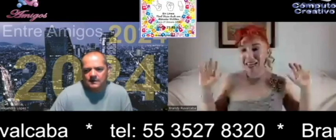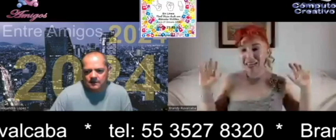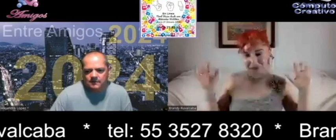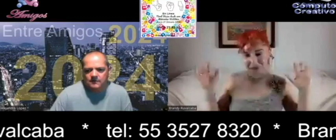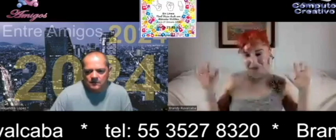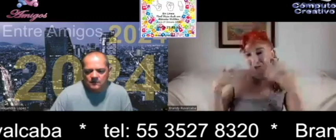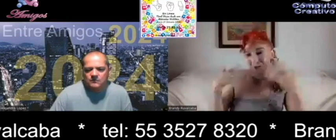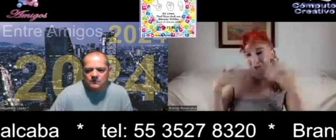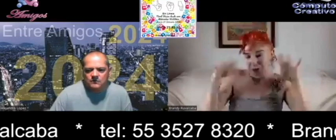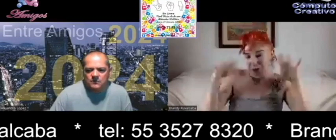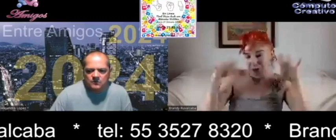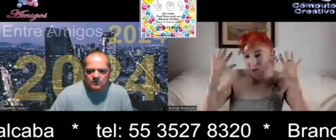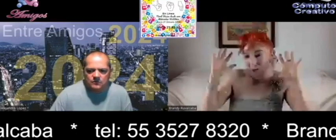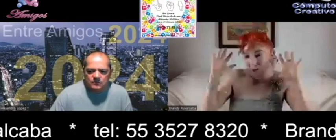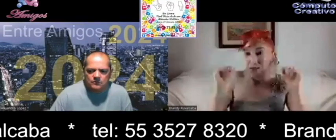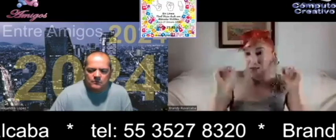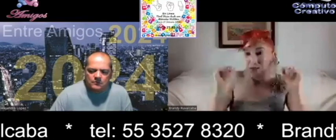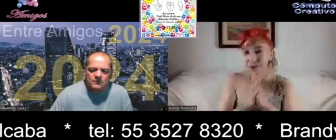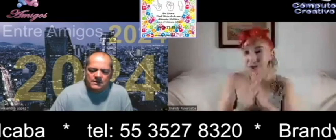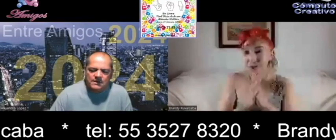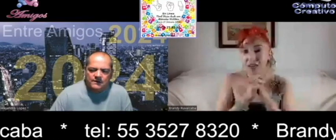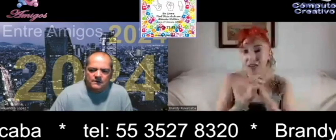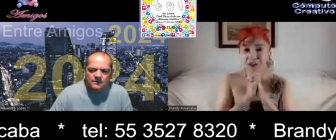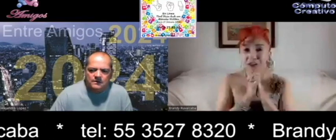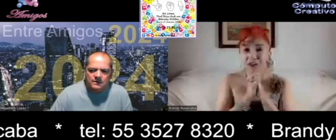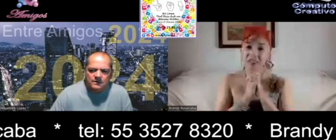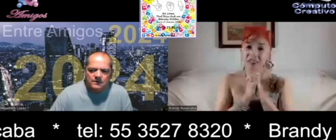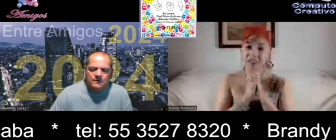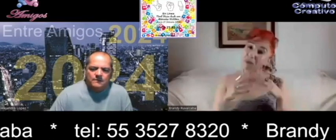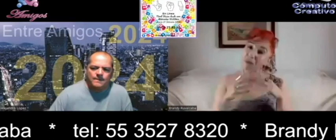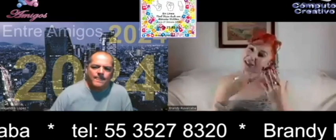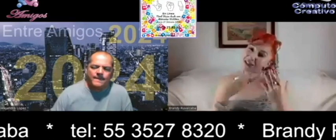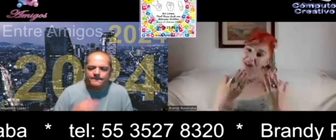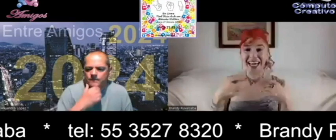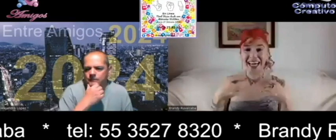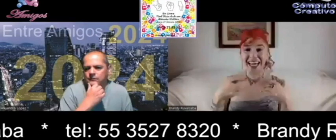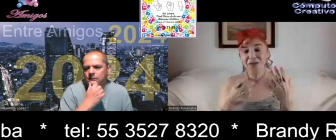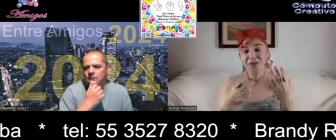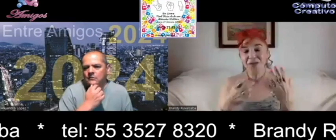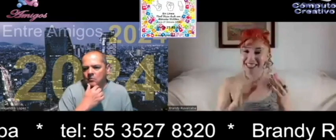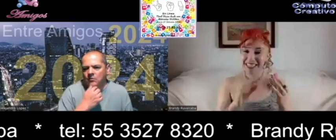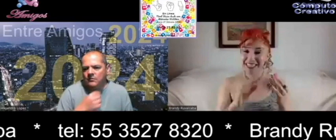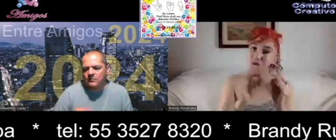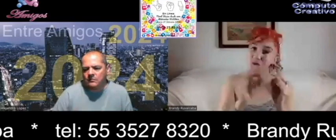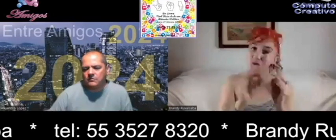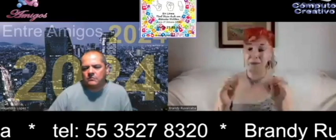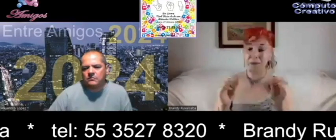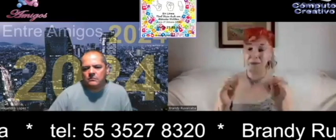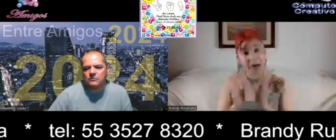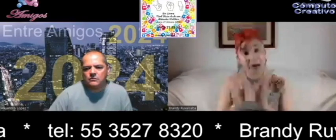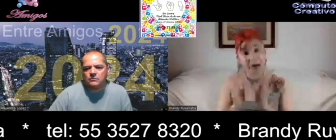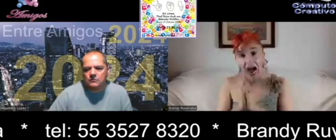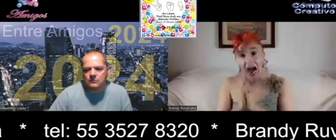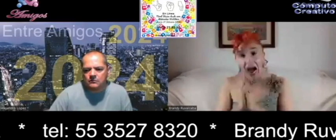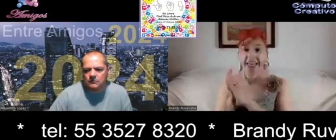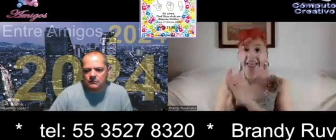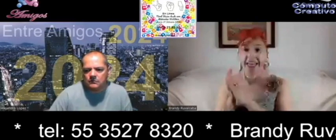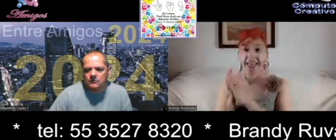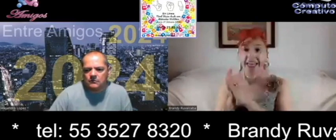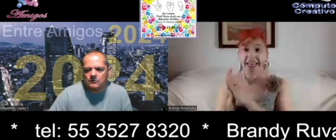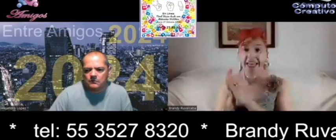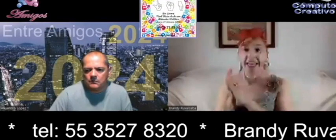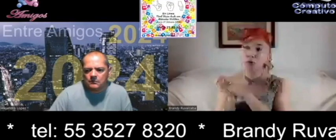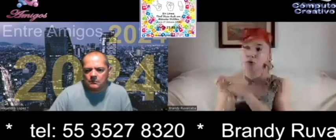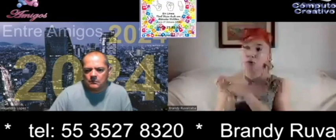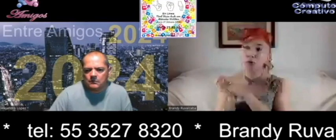Es un ejemplo que yo deduzco, ¿no? sí, claro. Entonces, por eso es que cada lengua de señas tiene su forma. Claro,